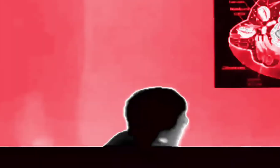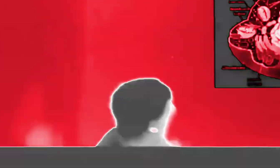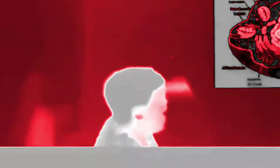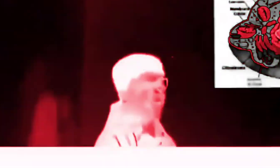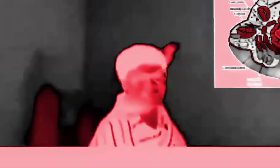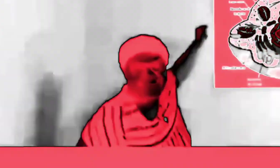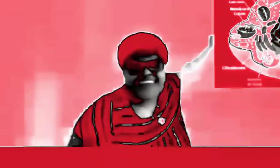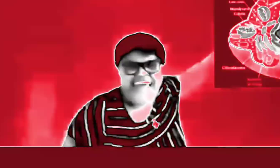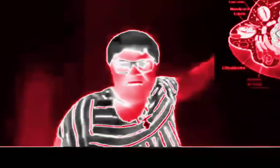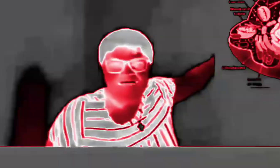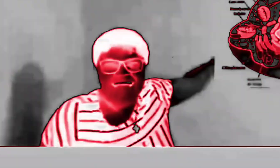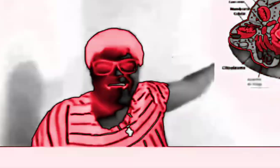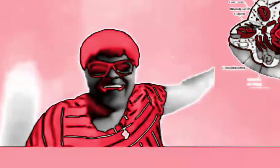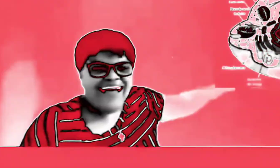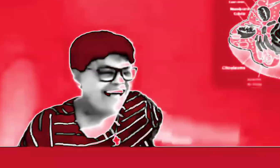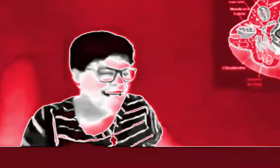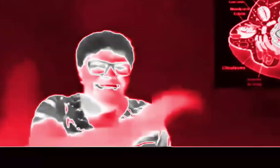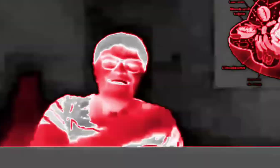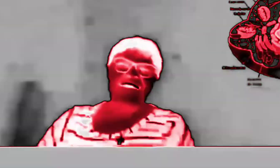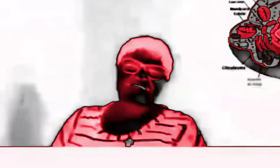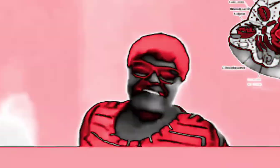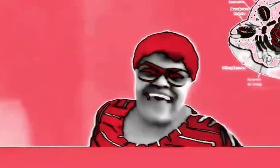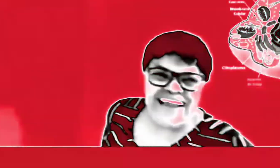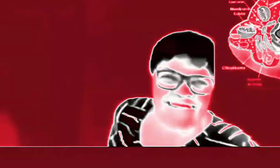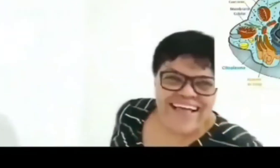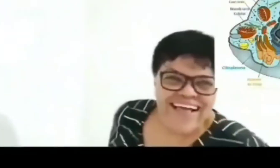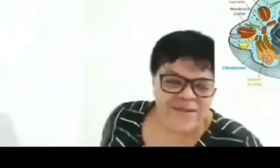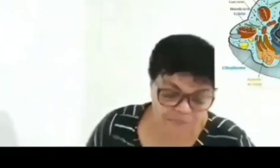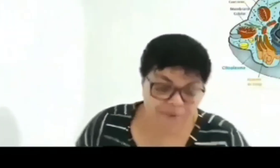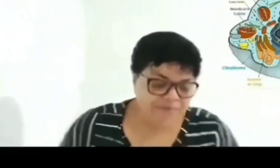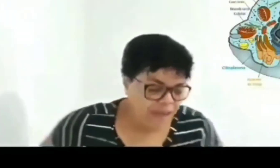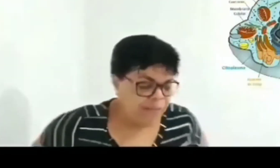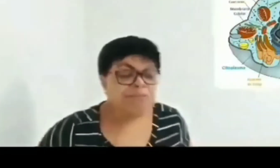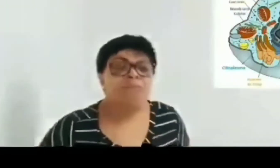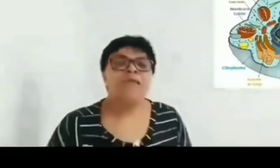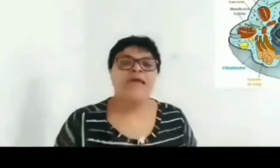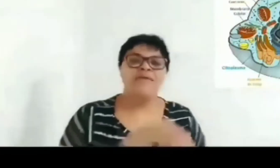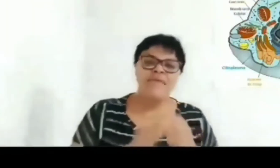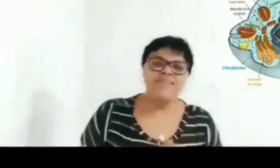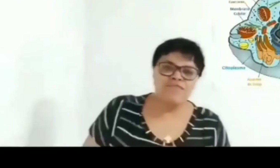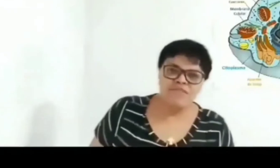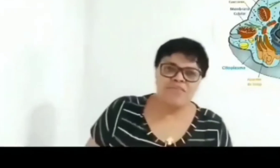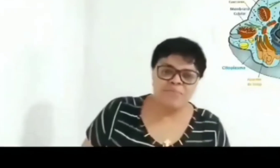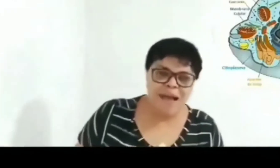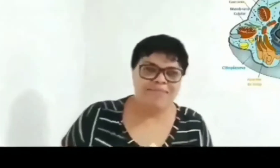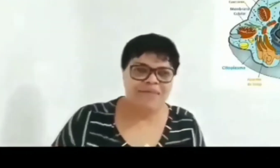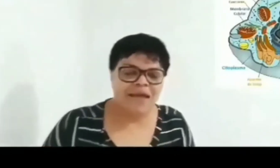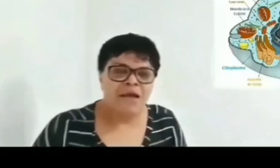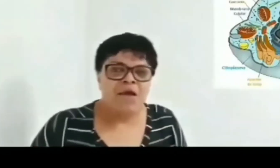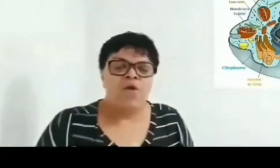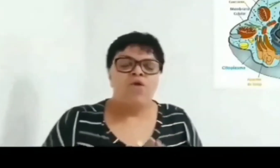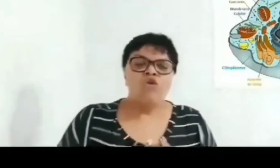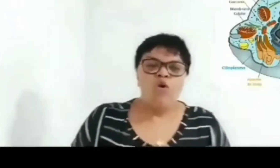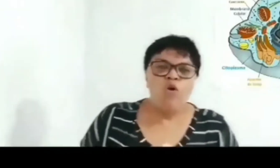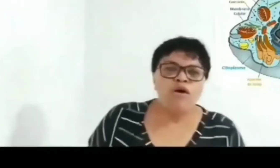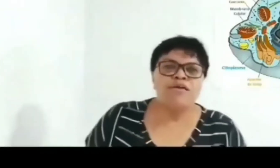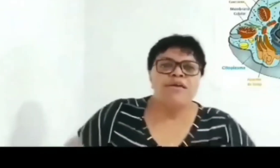Uhul! A célula! Oi, célula! Pois é, é nessa unidade básica onde